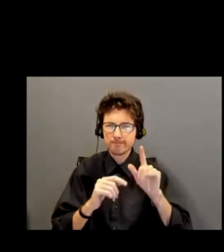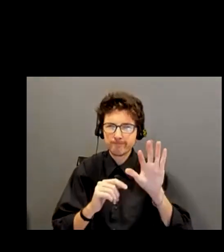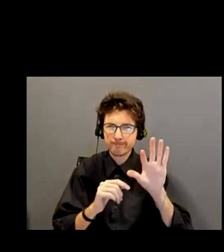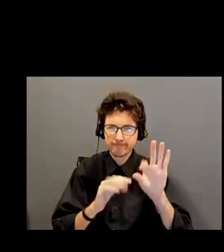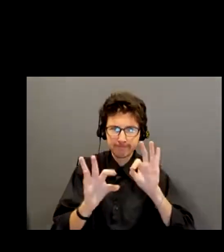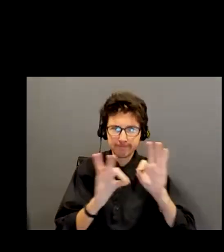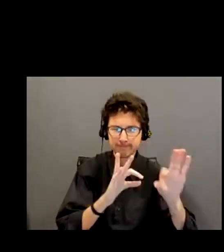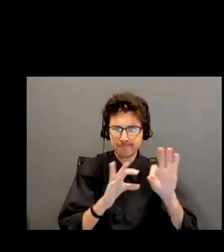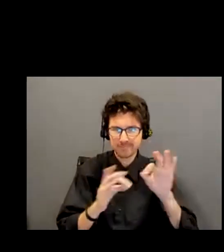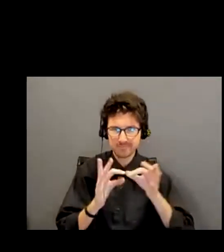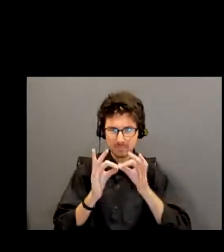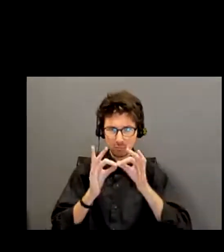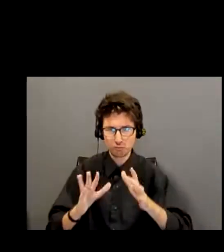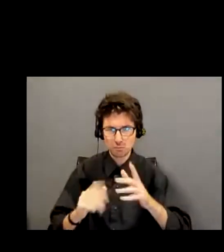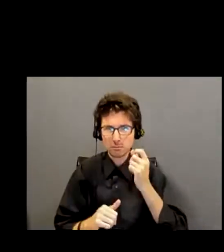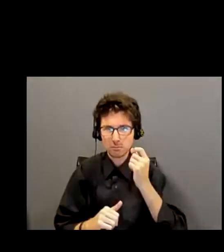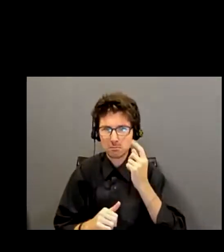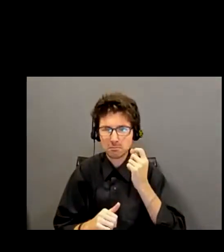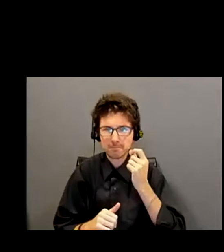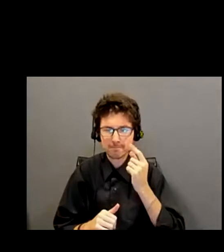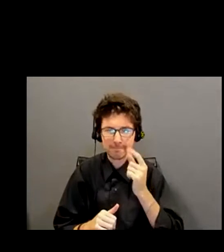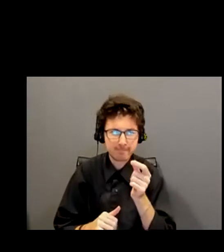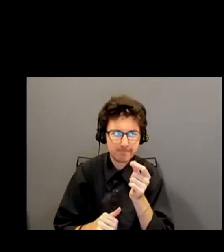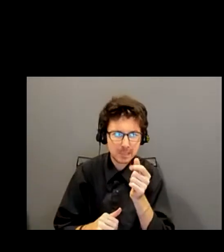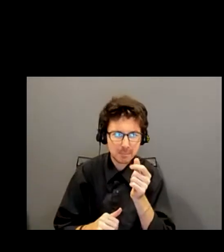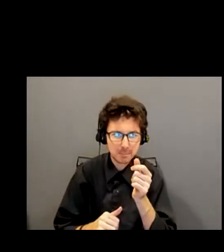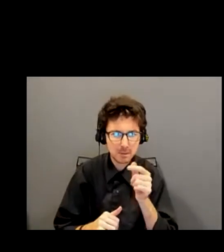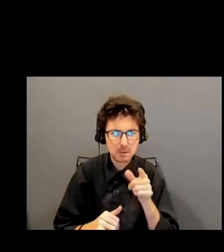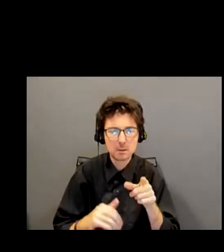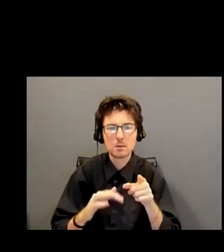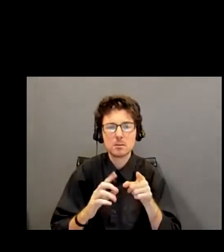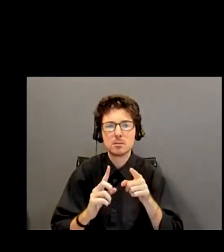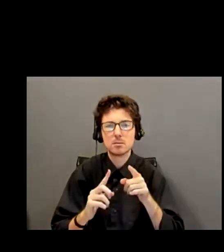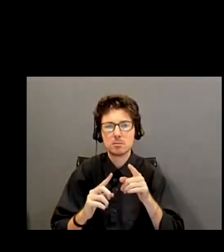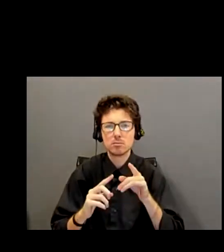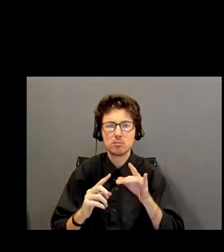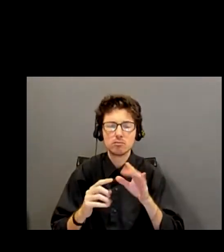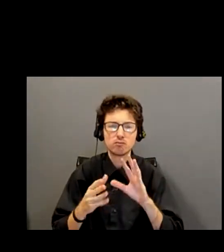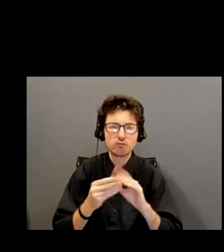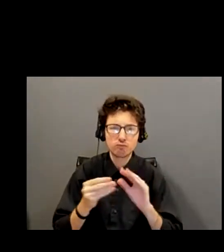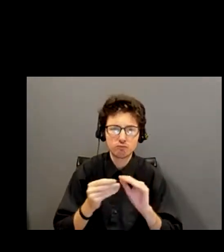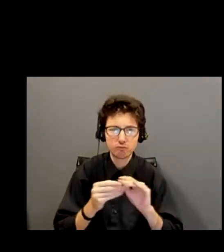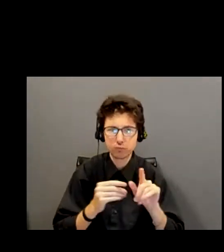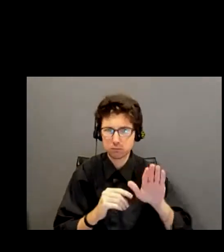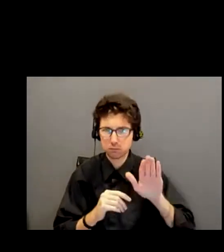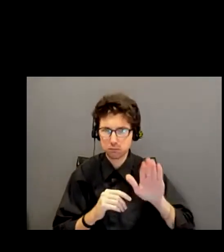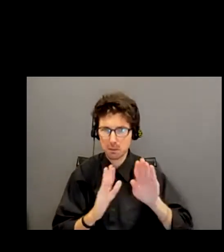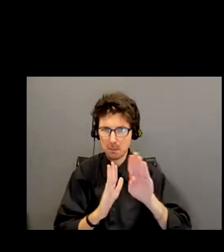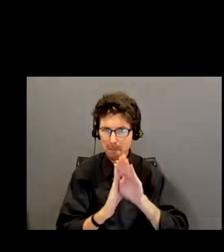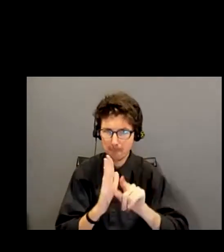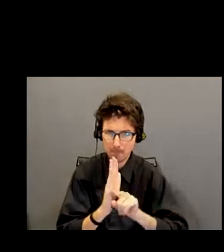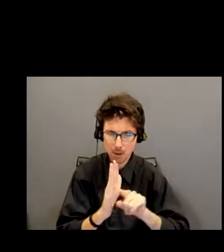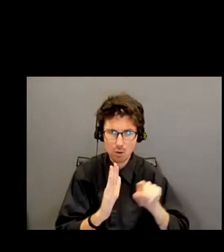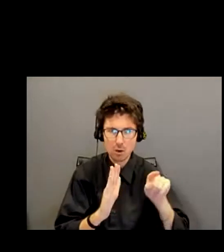مدينة الخضيرة. نعمل بهذه الطريقة لدمجهم مع المجتمع برفقة متطوعين من منطقة وادي